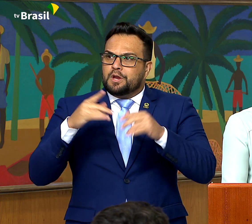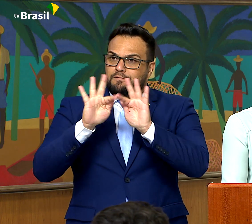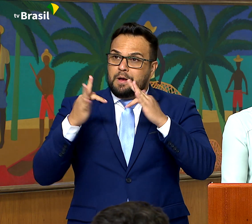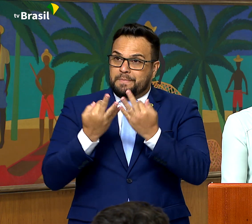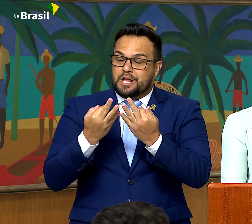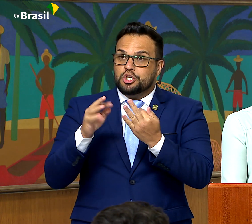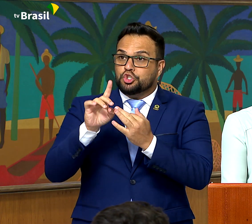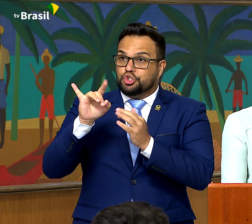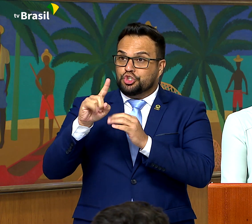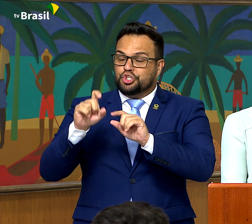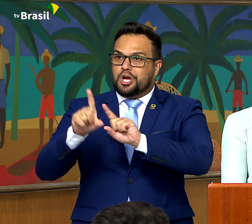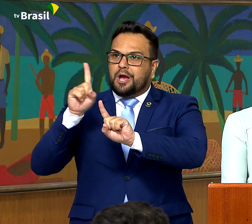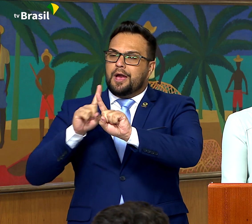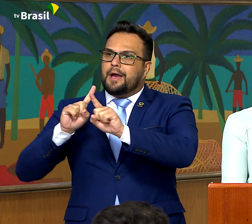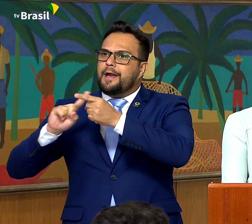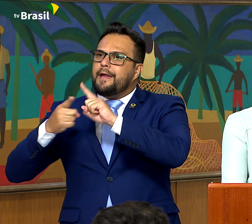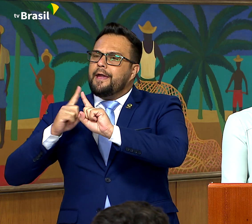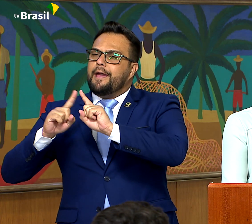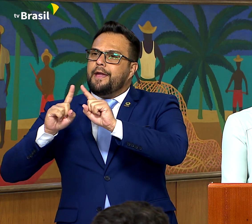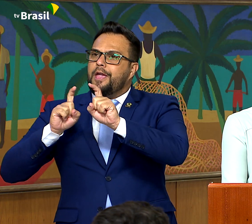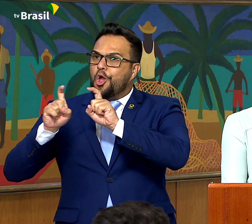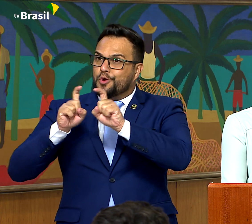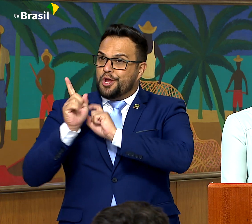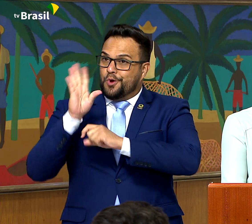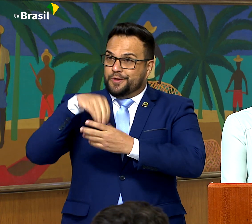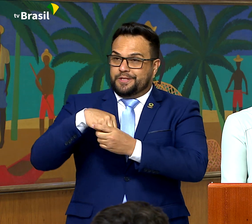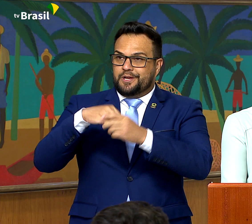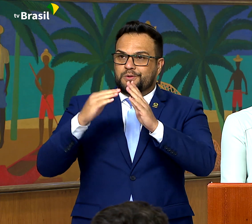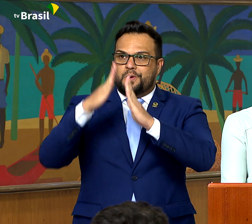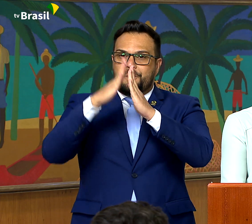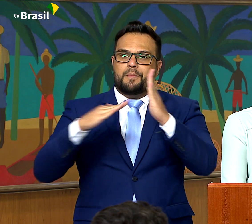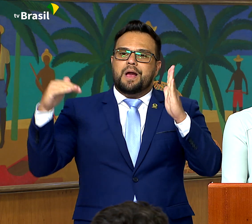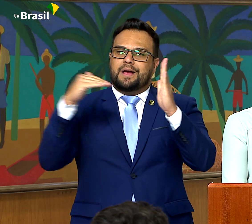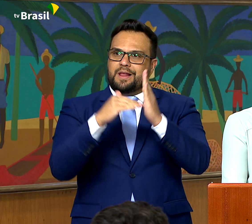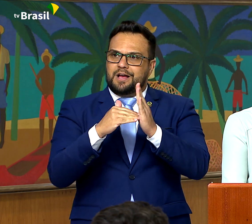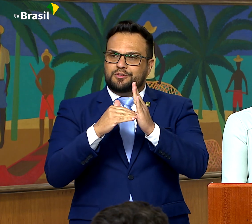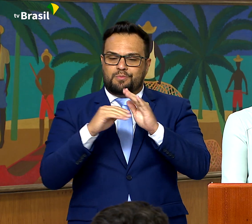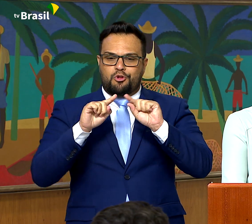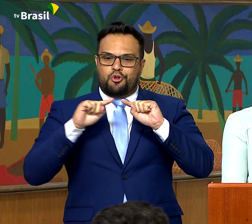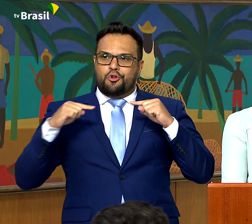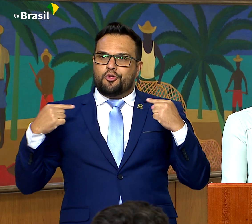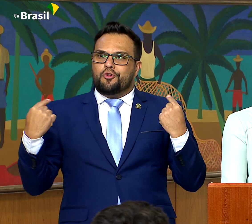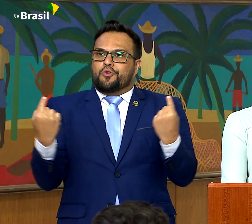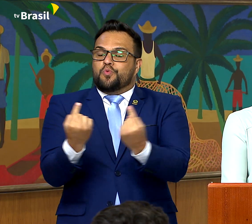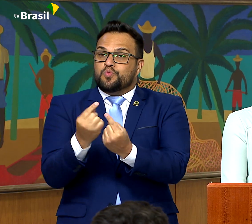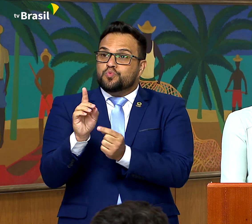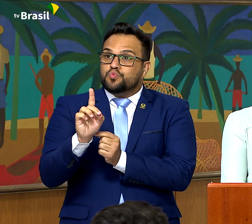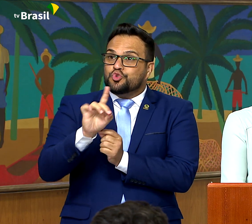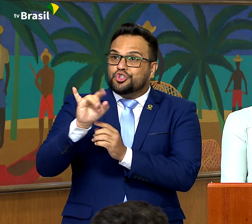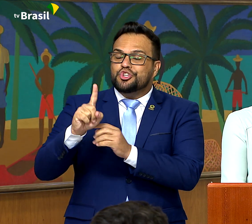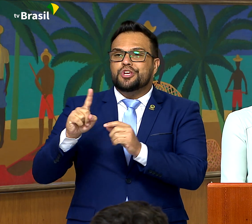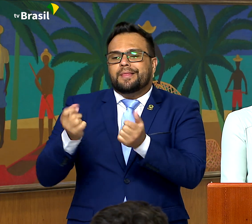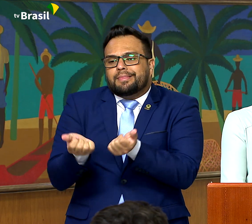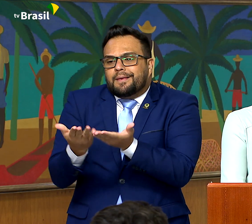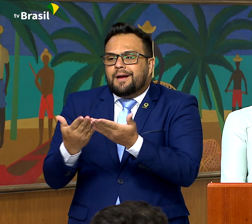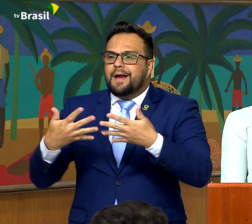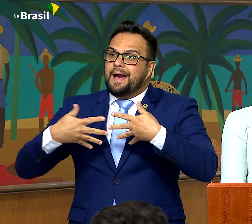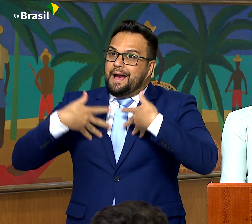naquele dia que nós fizemos do Palácio da Alvorada, para proporcionar um dia de